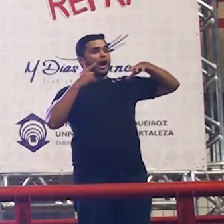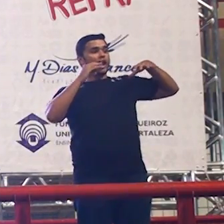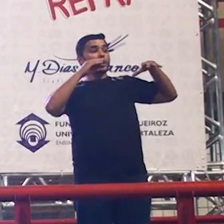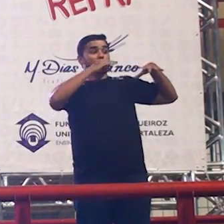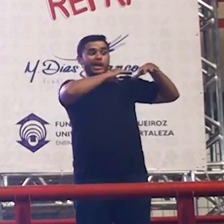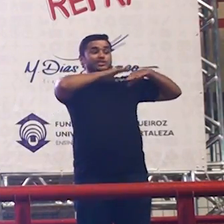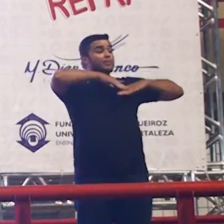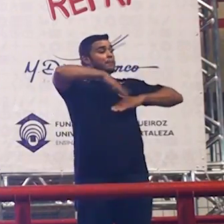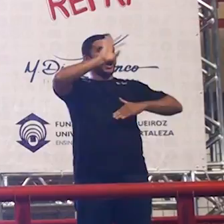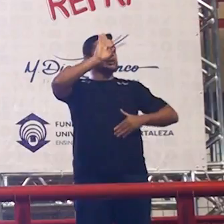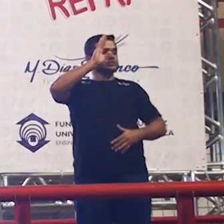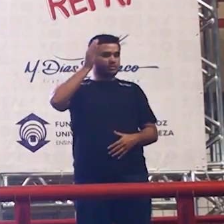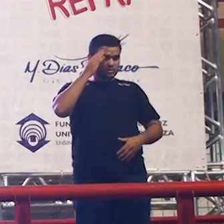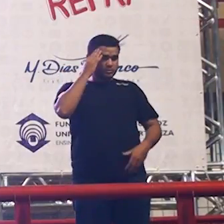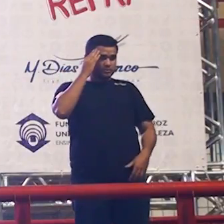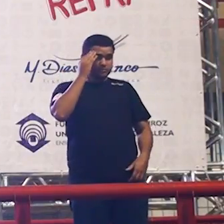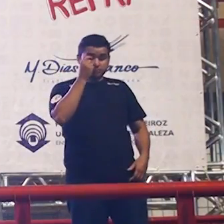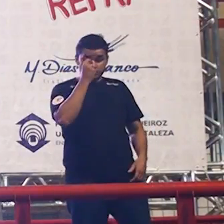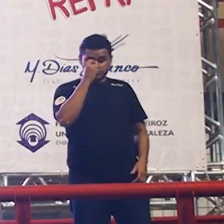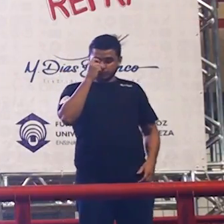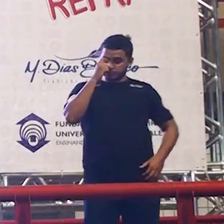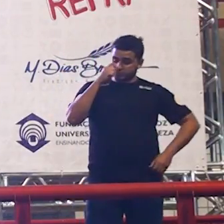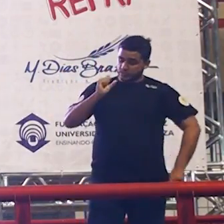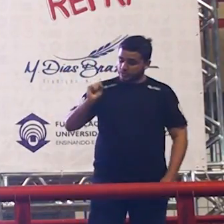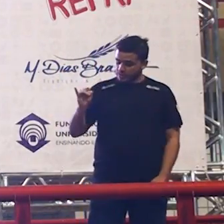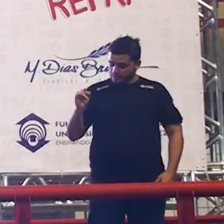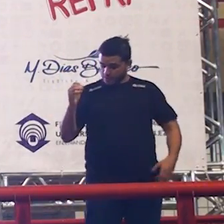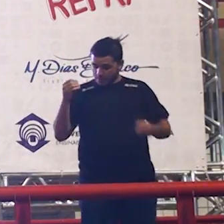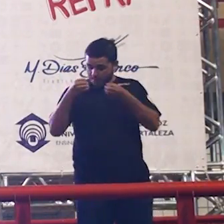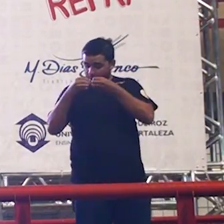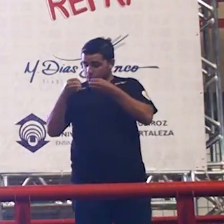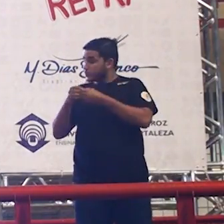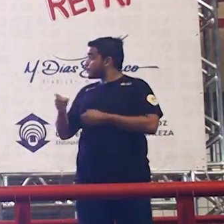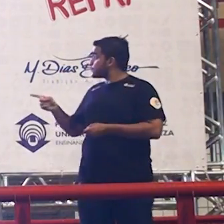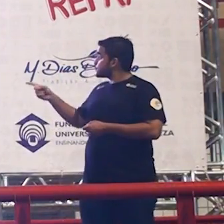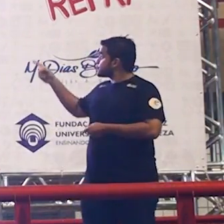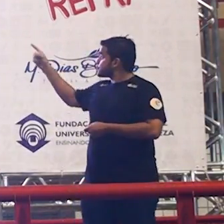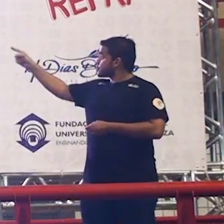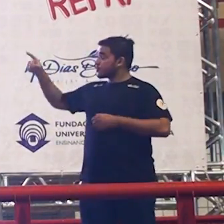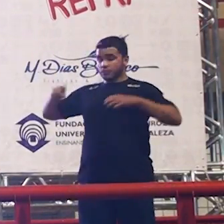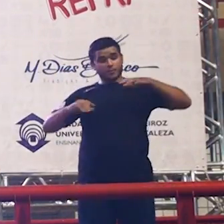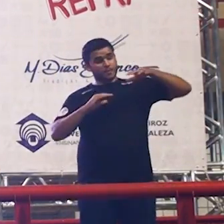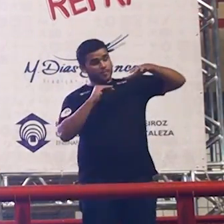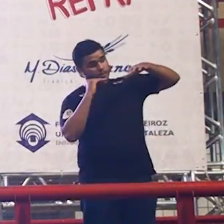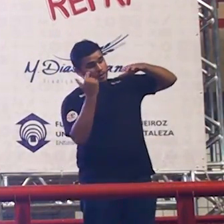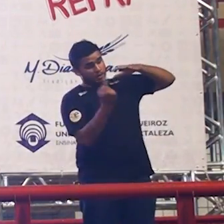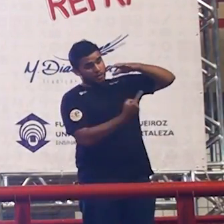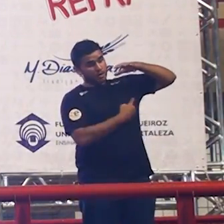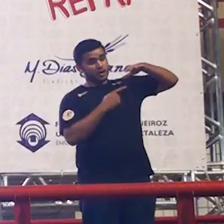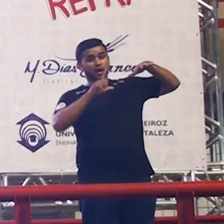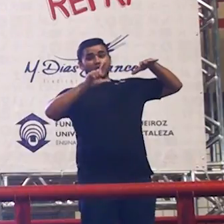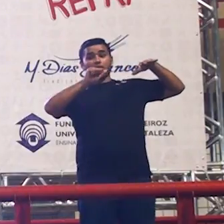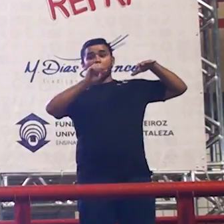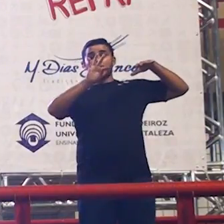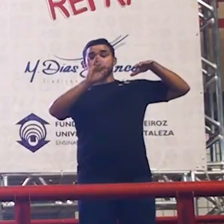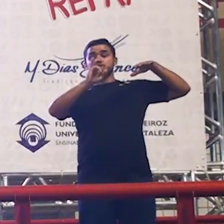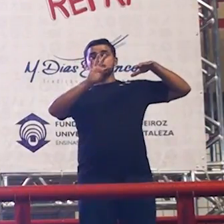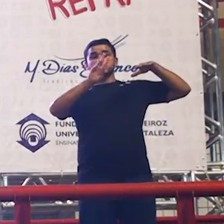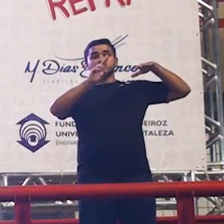tenho, pessoal? Próximo da linha do Equador. Na linha do Equador, a latitude é alta ou é baixa?